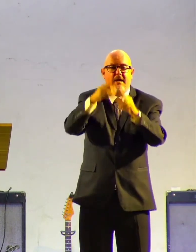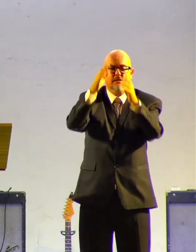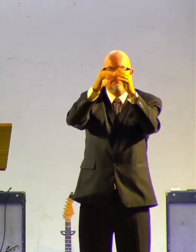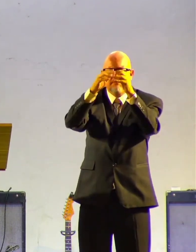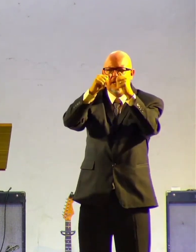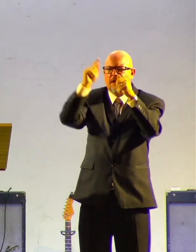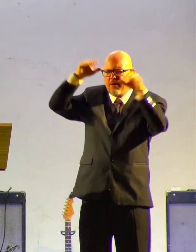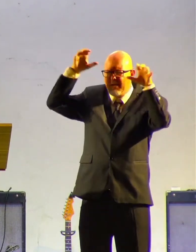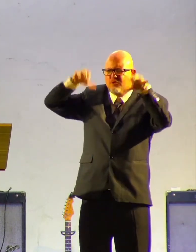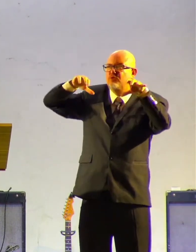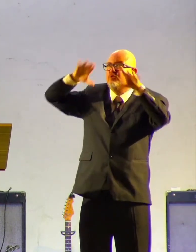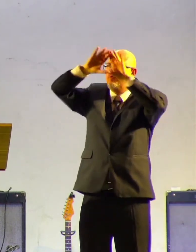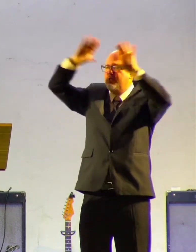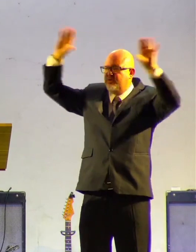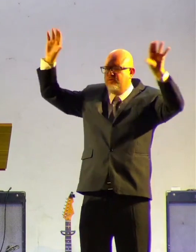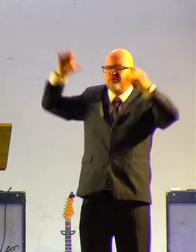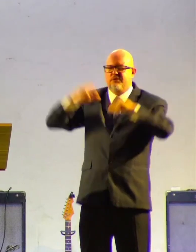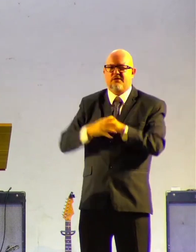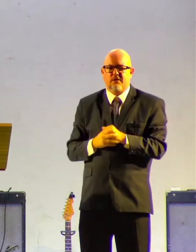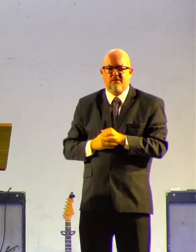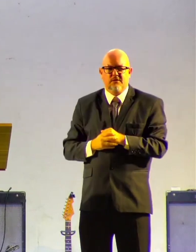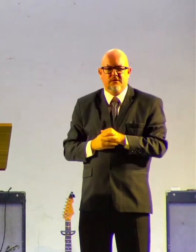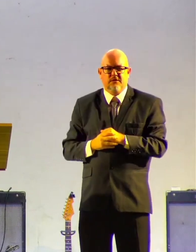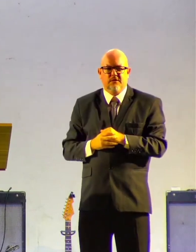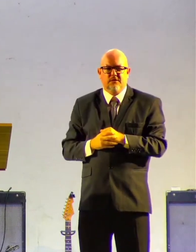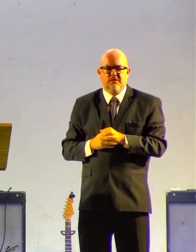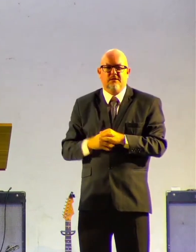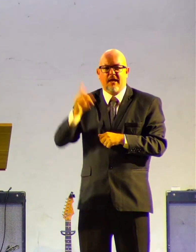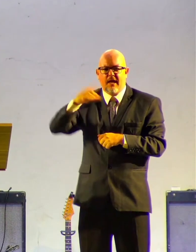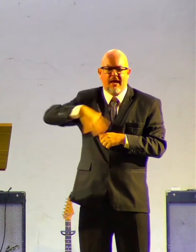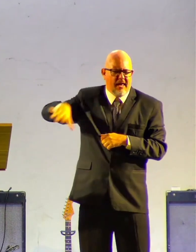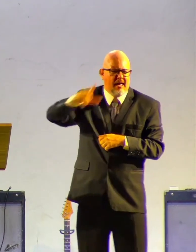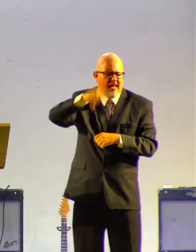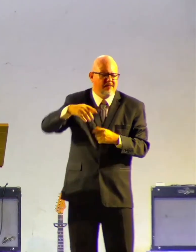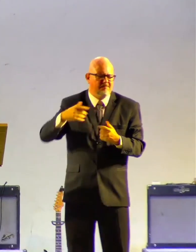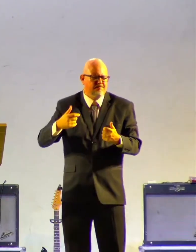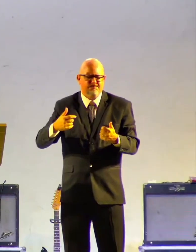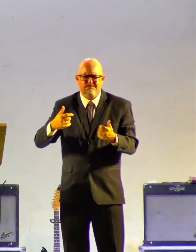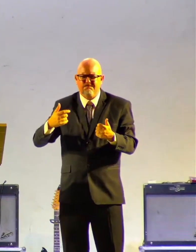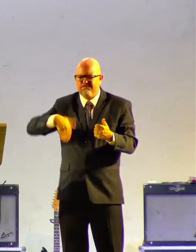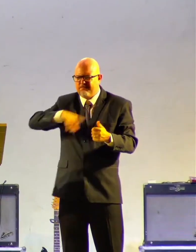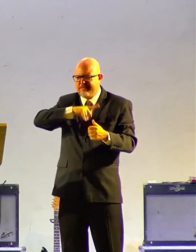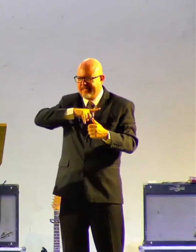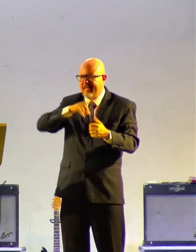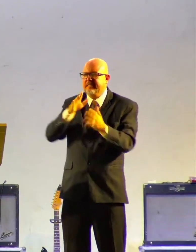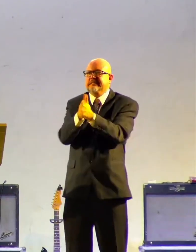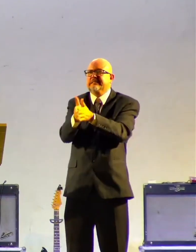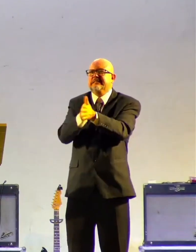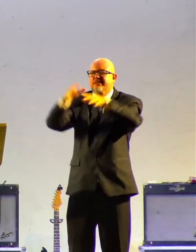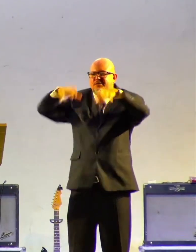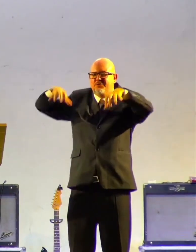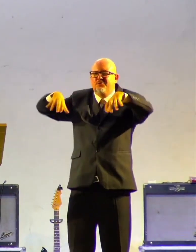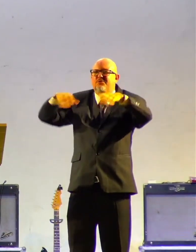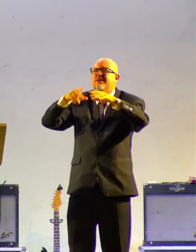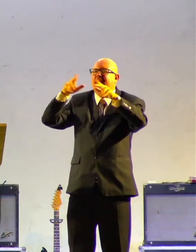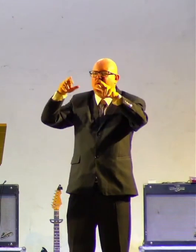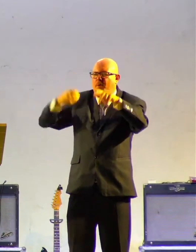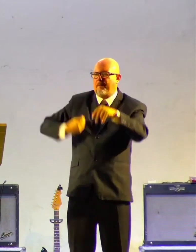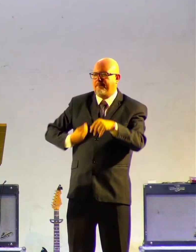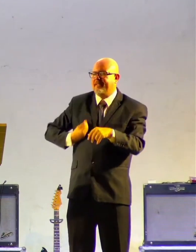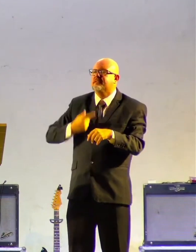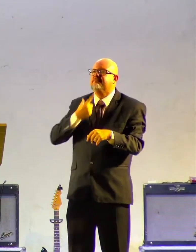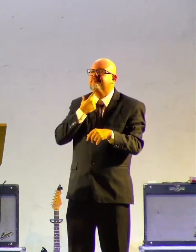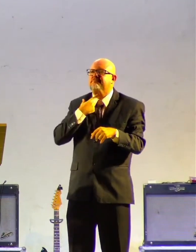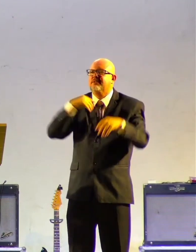pelas chuvas que vêm dos céus para regar a terra, nesta região tão próspera, que você e eu ansiemos pela presença